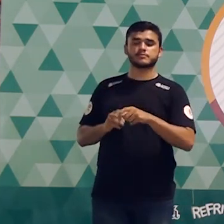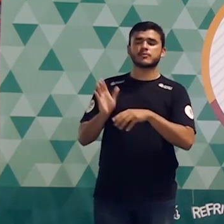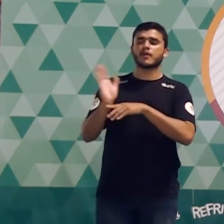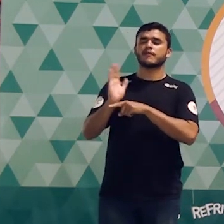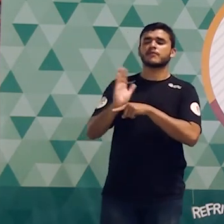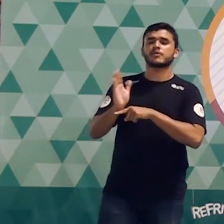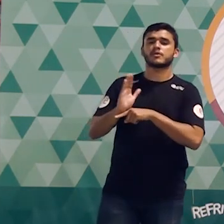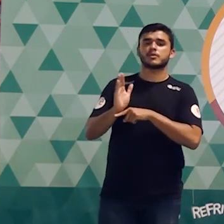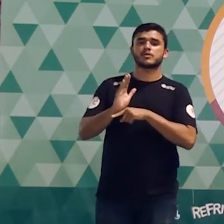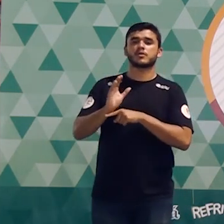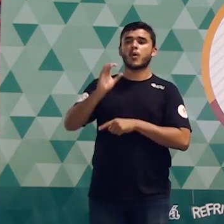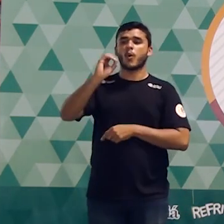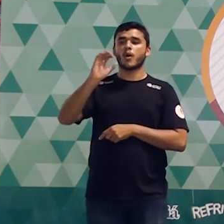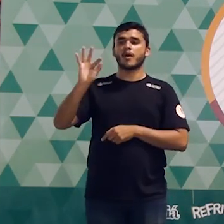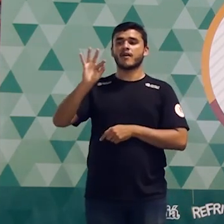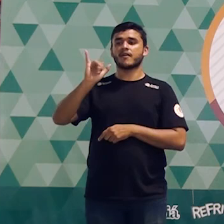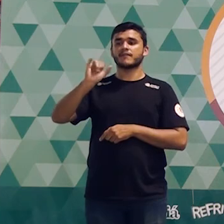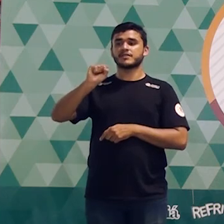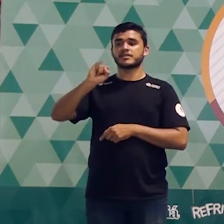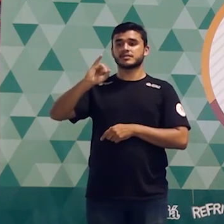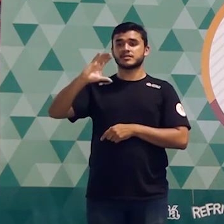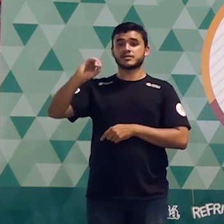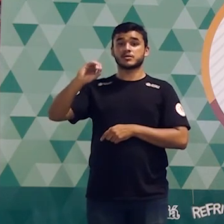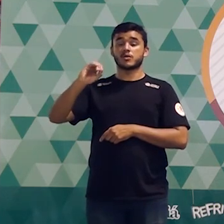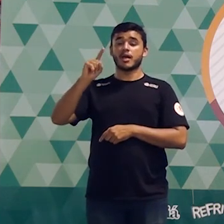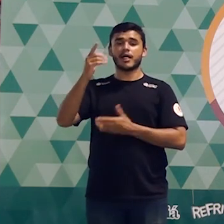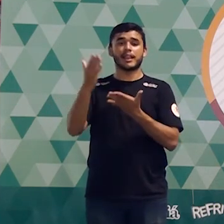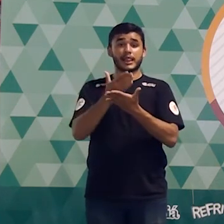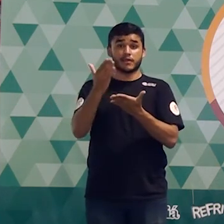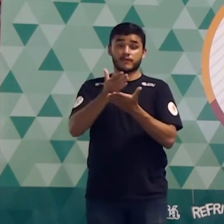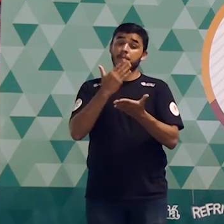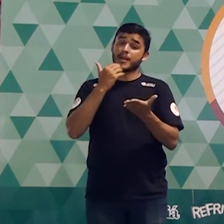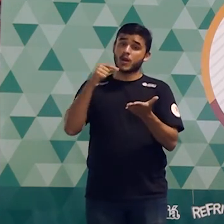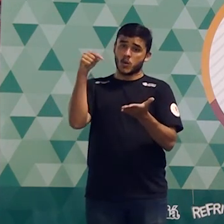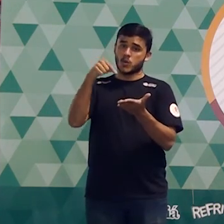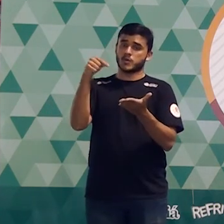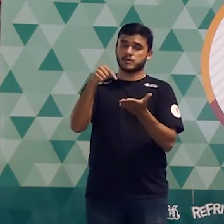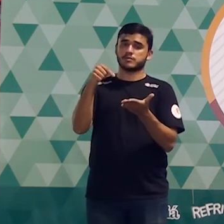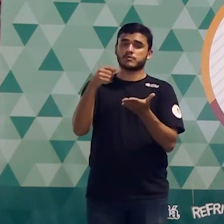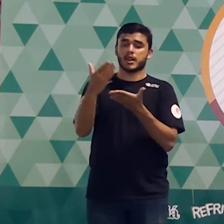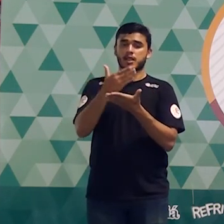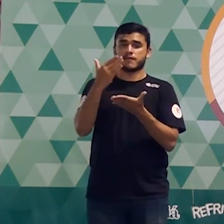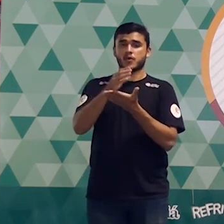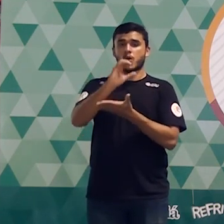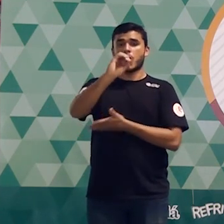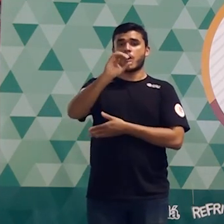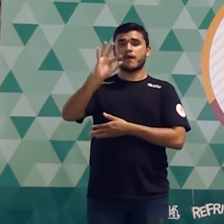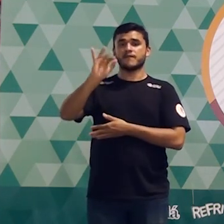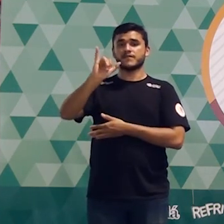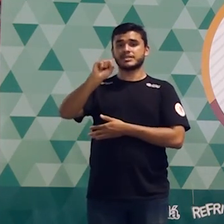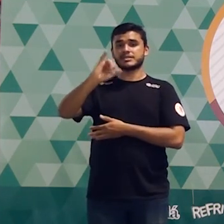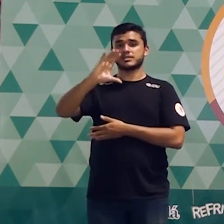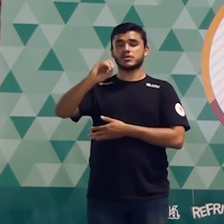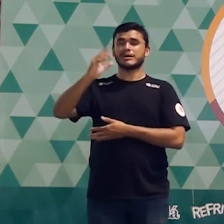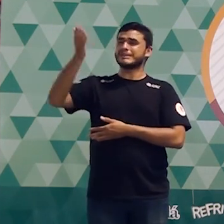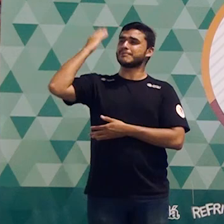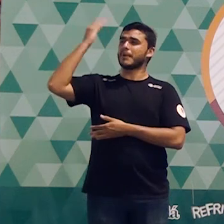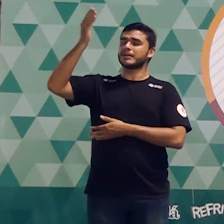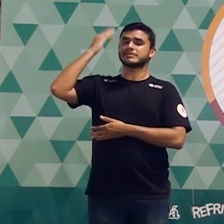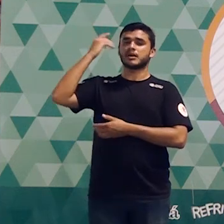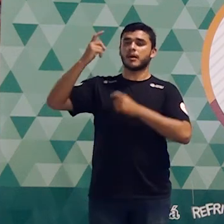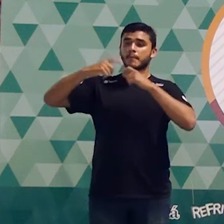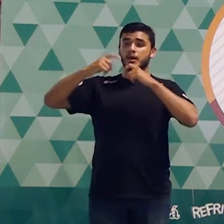um filme chamado O Físico. Não é legal é ler o livro é muito legal, certo? Ele conta a história de um médico nessa época, e você